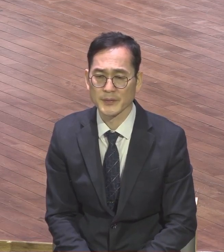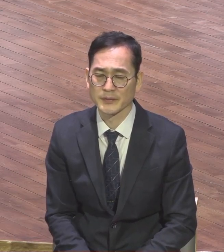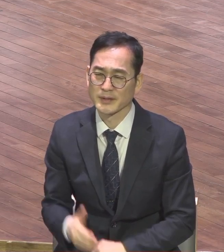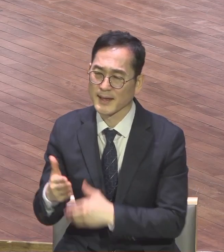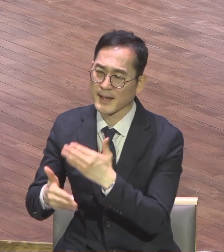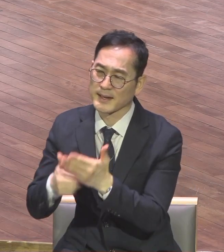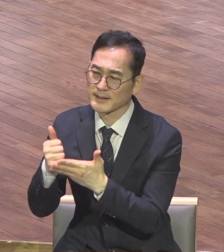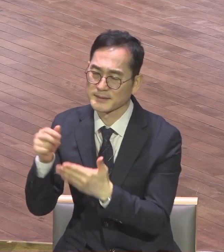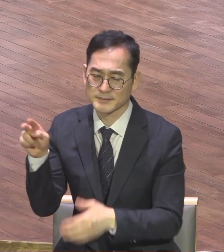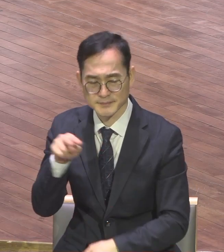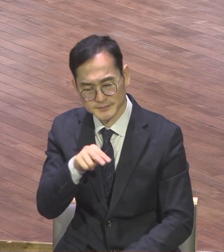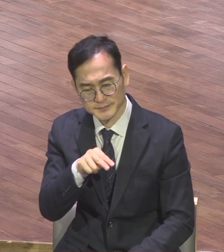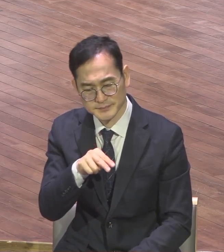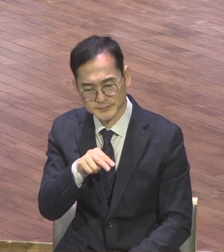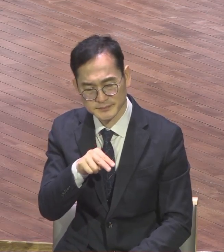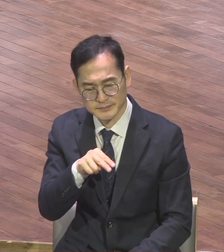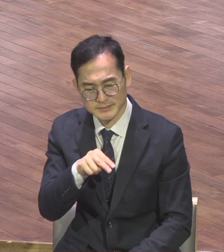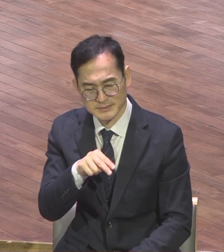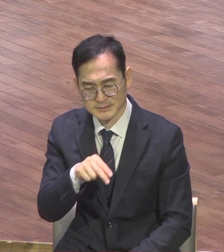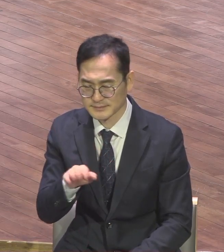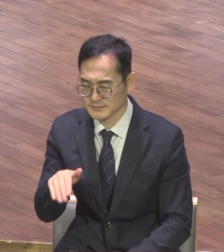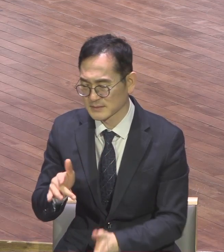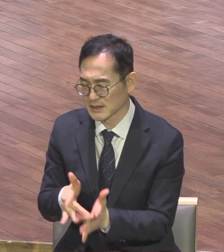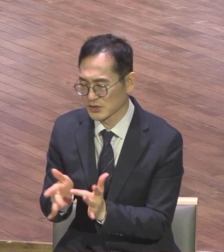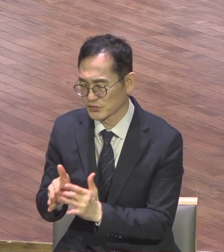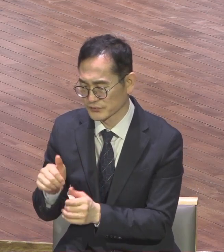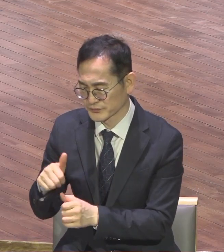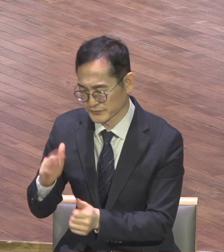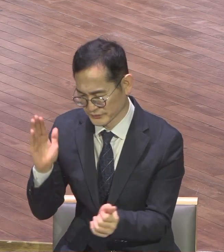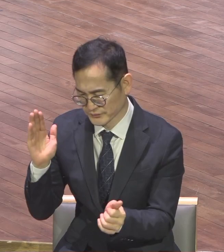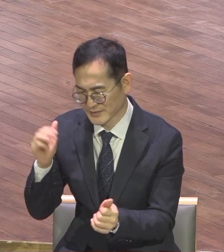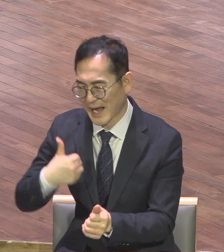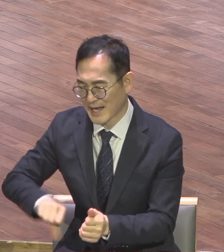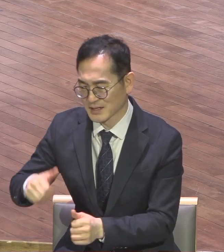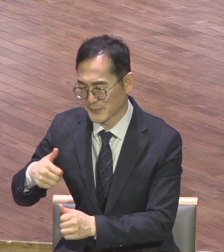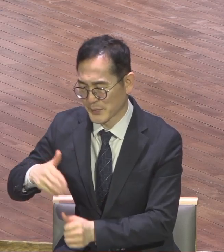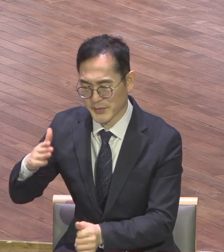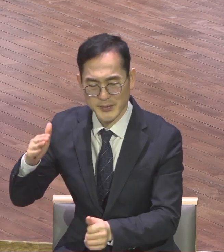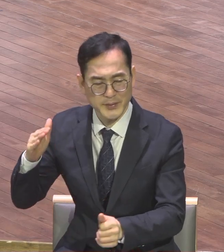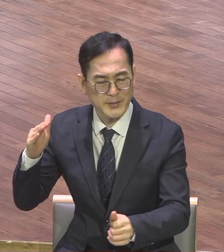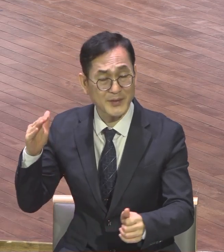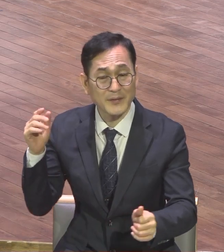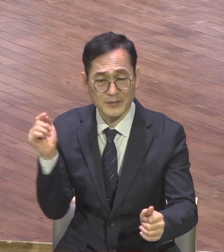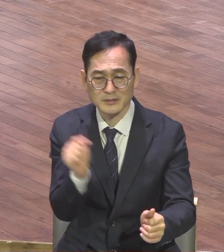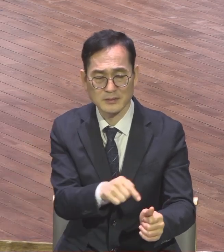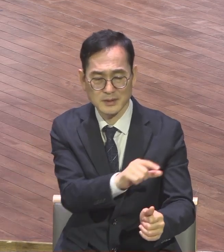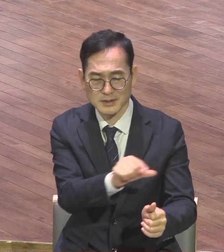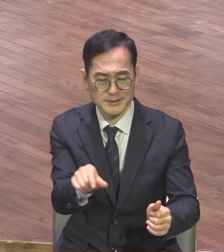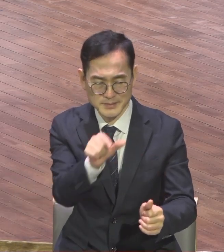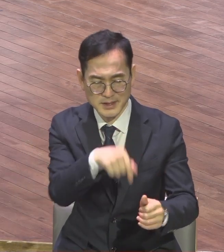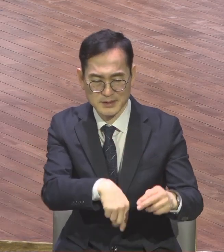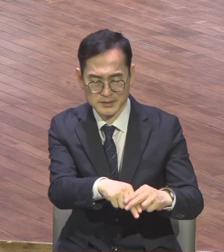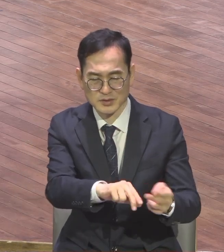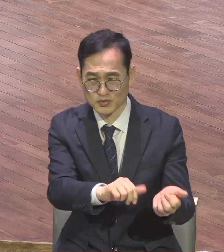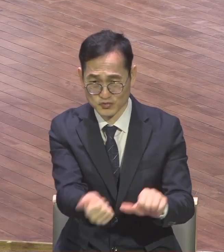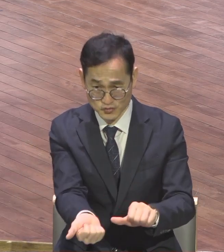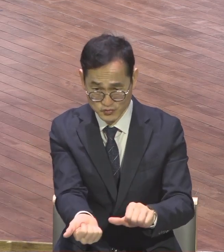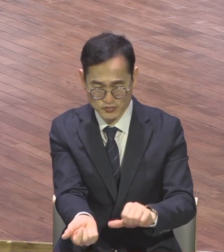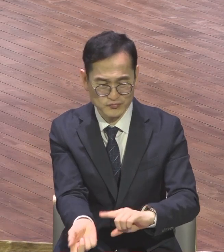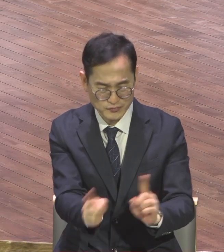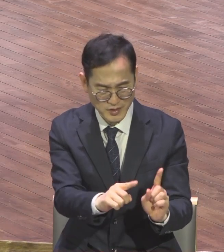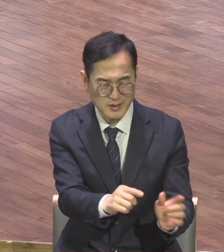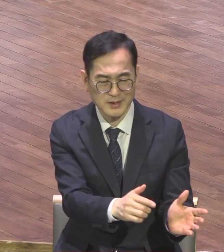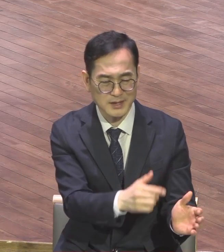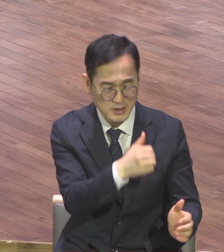하나님인 예수님이 육신의 옷을 입고 이 땅에 오셔서 이 저주 문제를